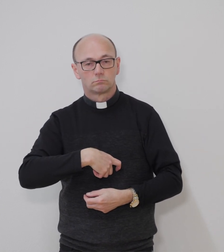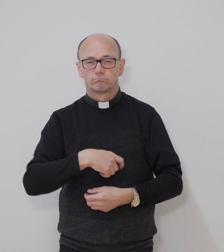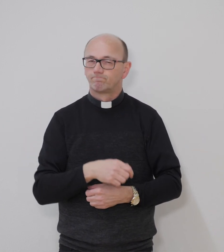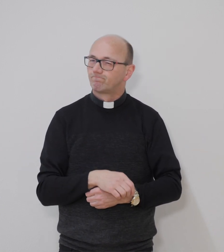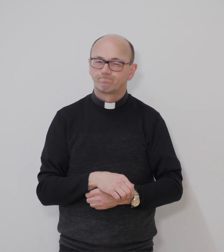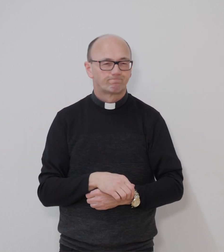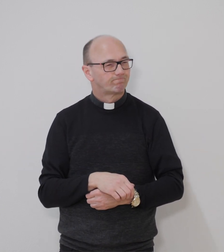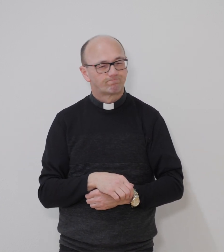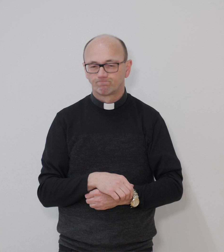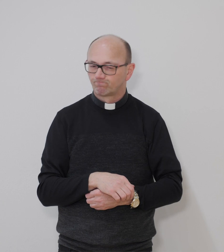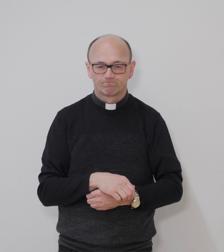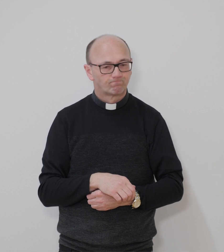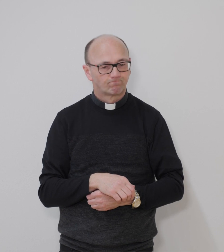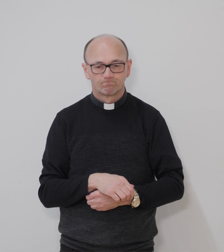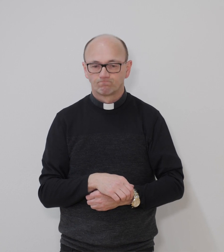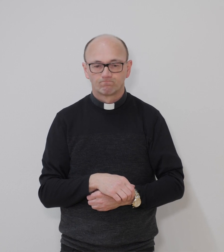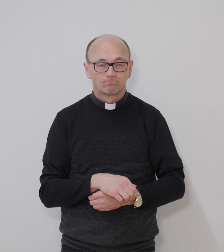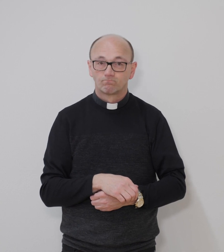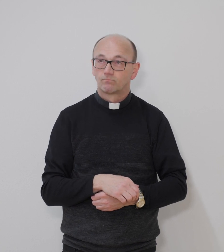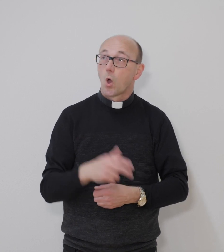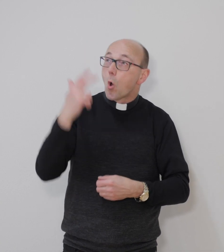Alle, die mich sehen, verlachen mich,